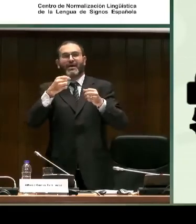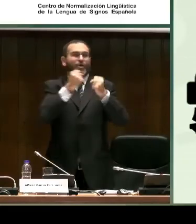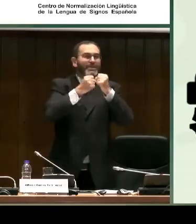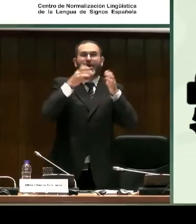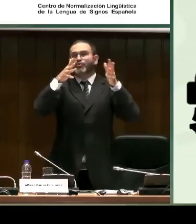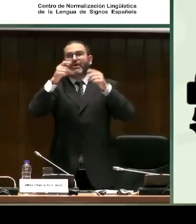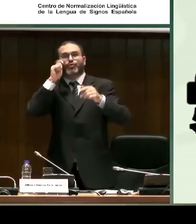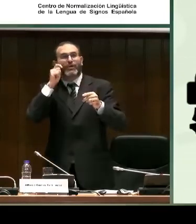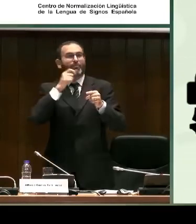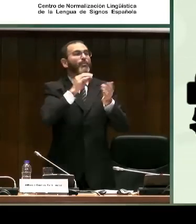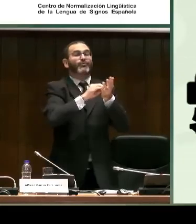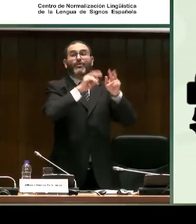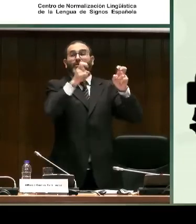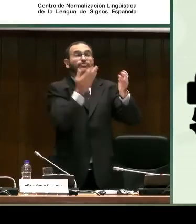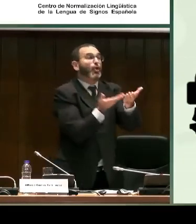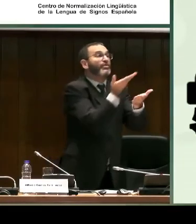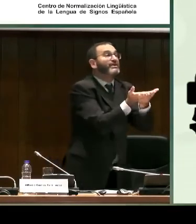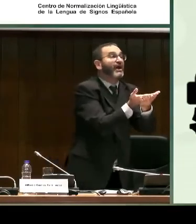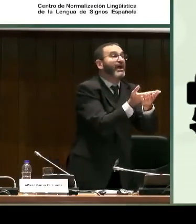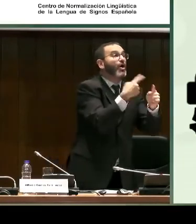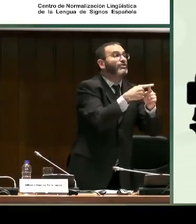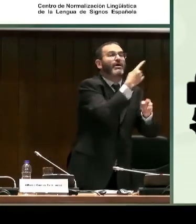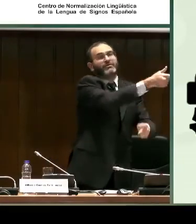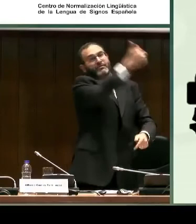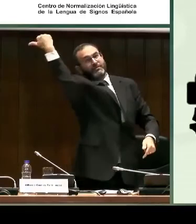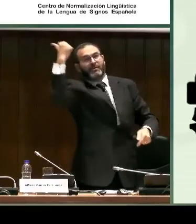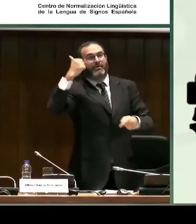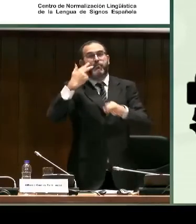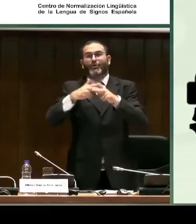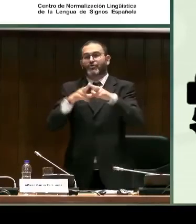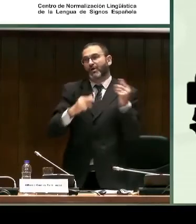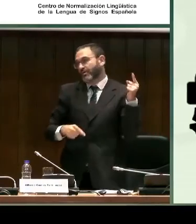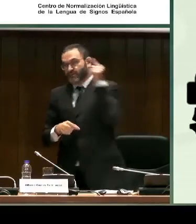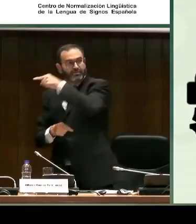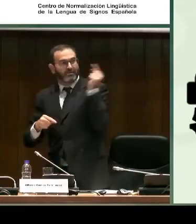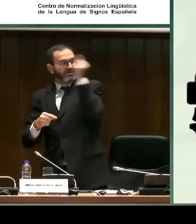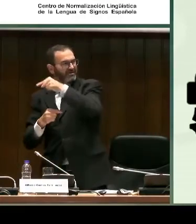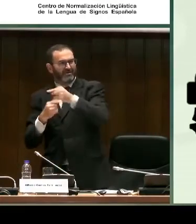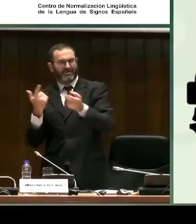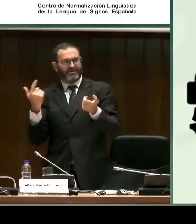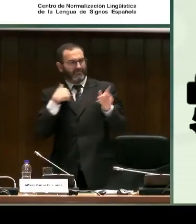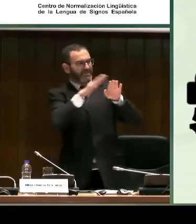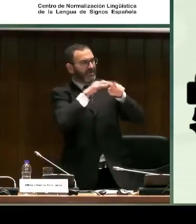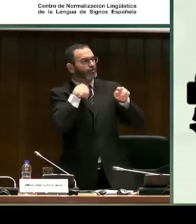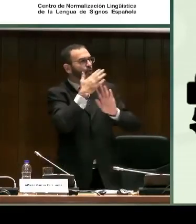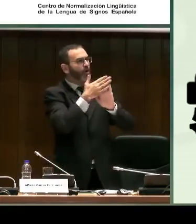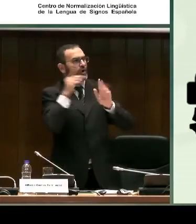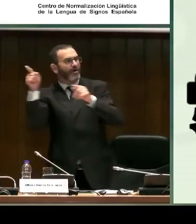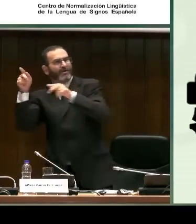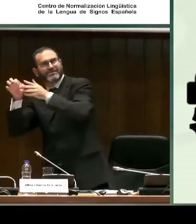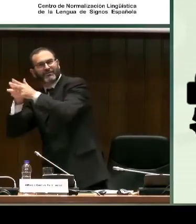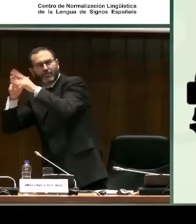de cultura, las consejerías de cultura, de economía, de turismo, cuando solicitamos algo siempre nos derivan a políticas sociales.